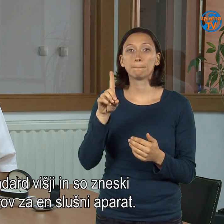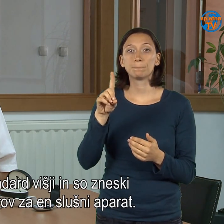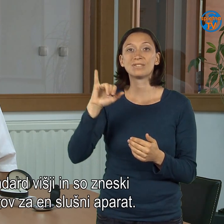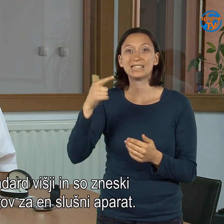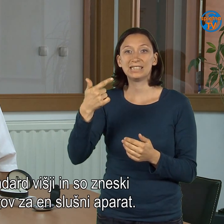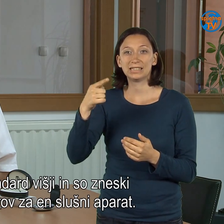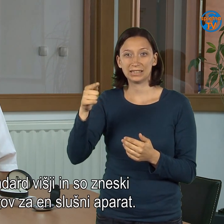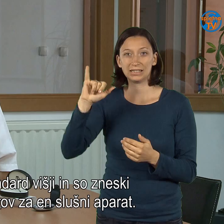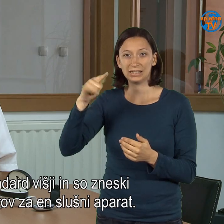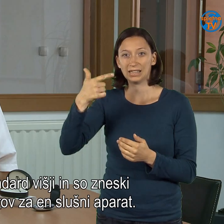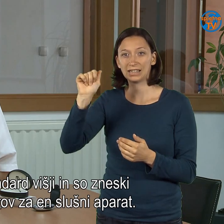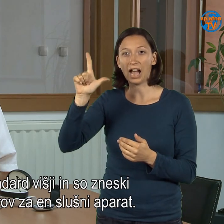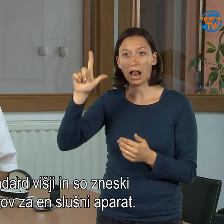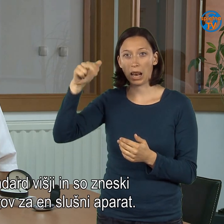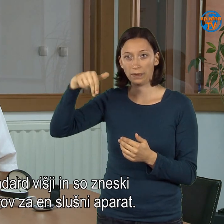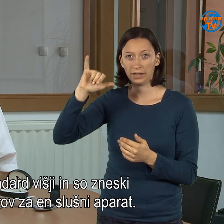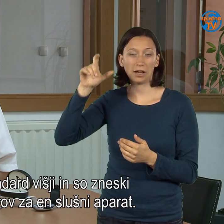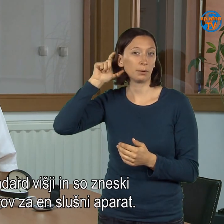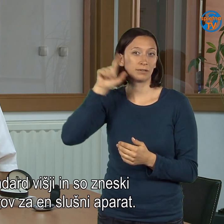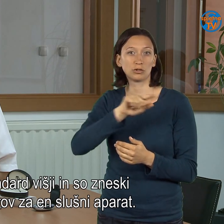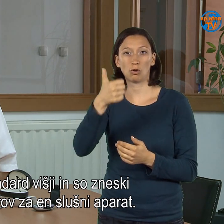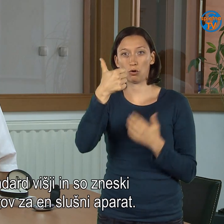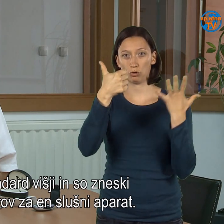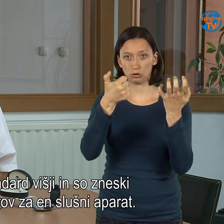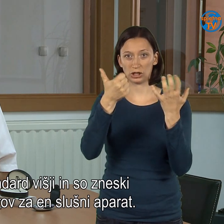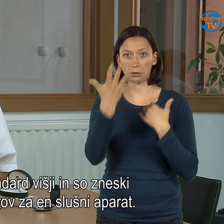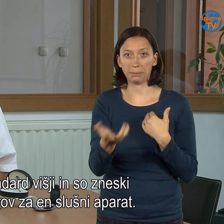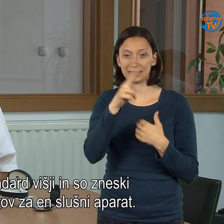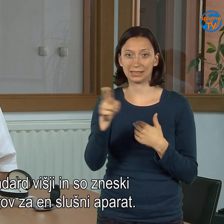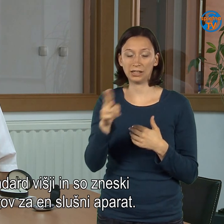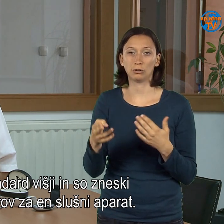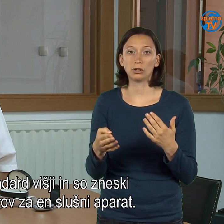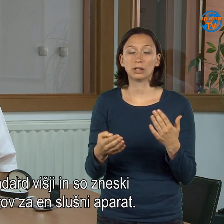digitalni aparat, in so nekje zneski do 650